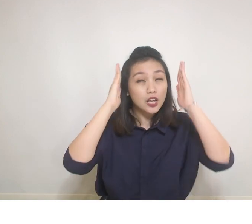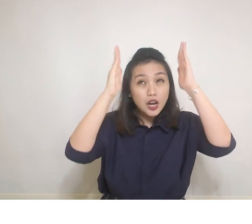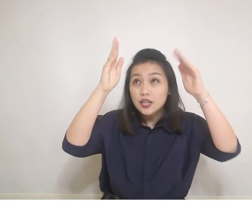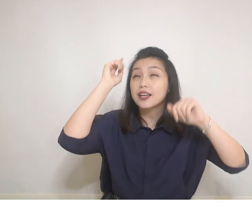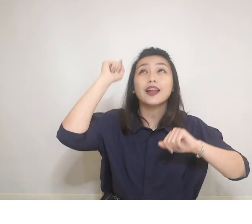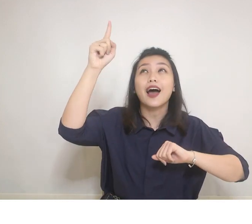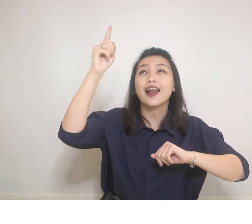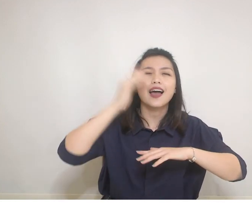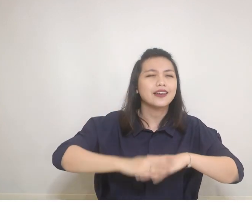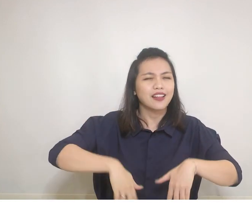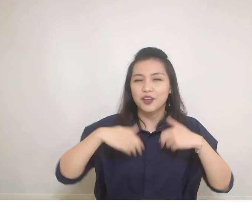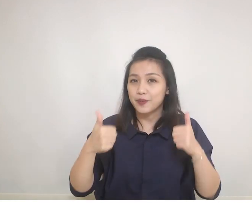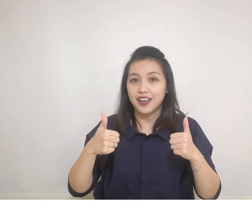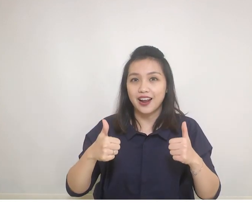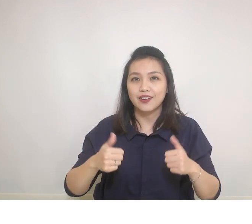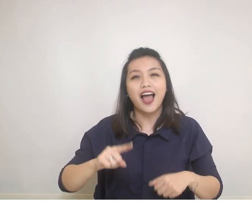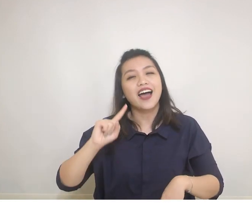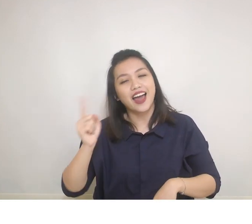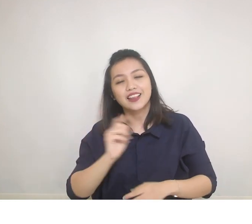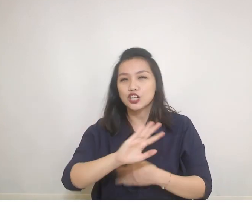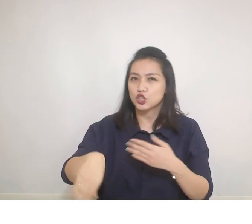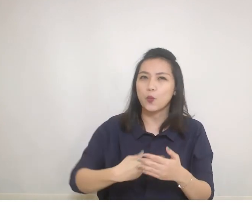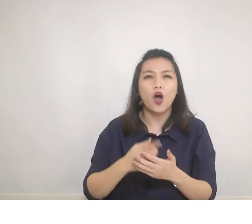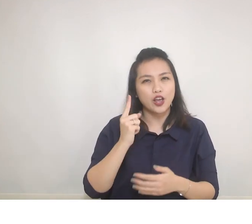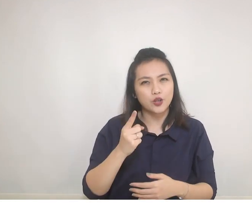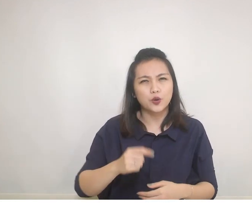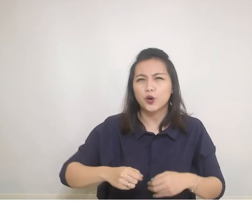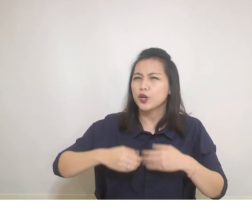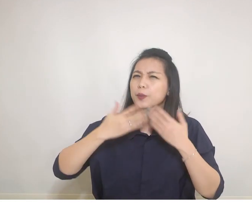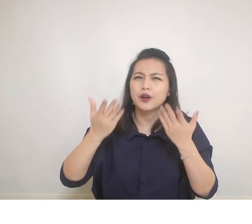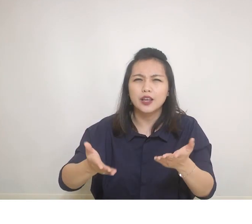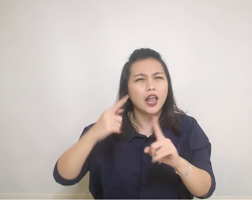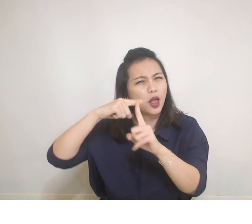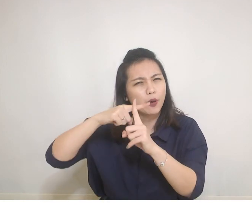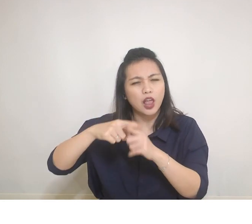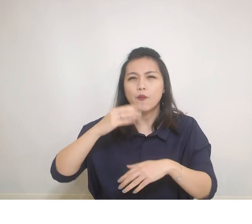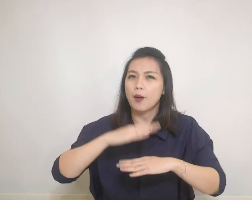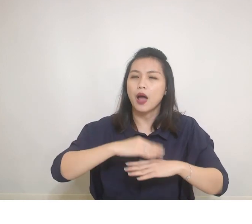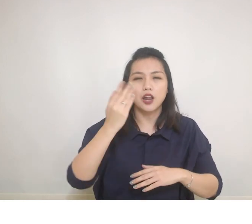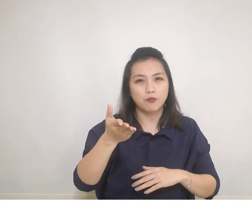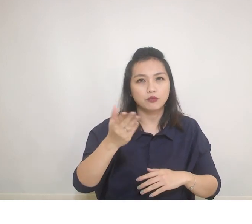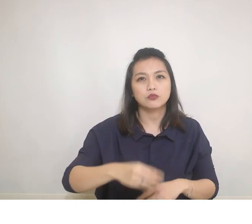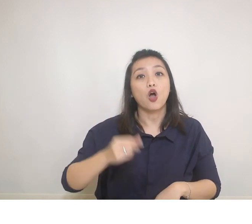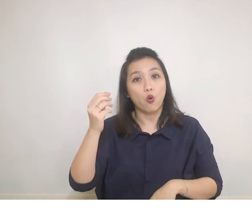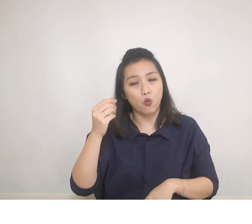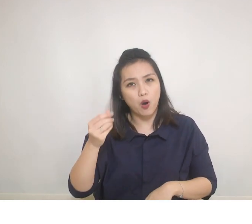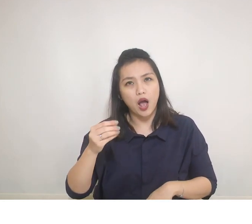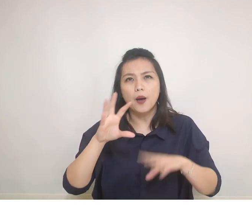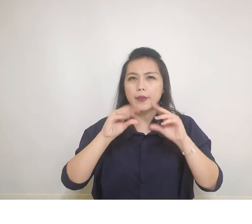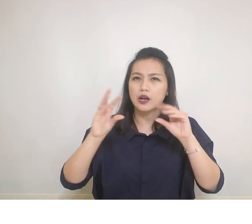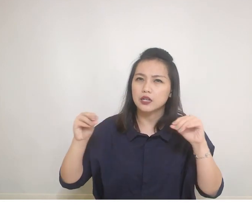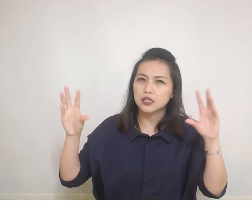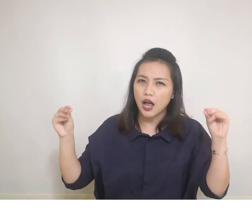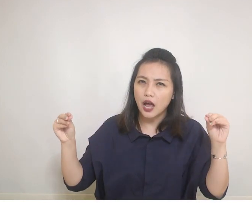nomor dua. Alkitab berkata gak bisa, salah satu harus kalah. Berarti waktu Anda mencari uang, pasti Anda gak cari